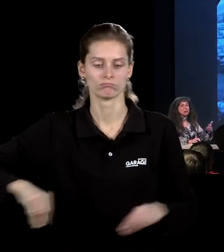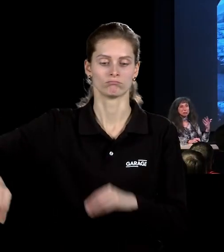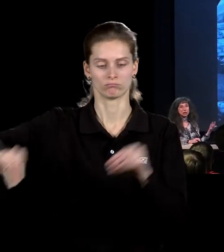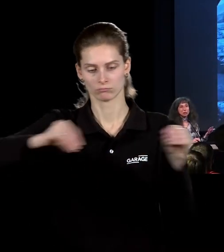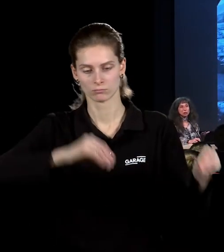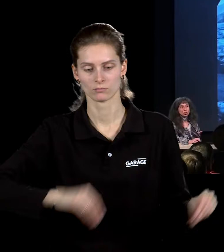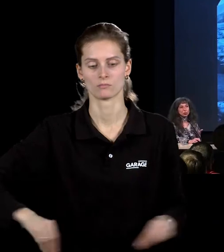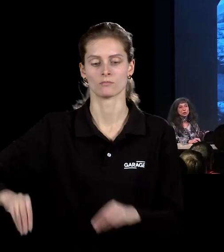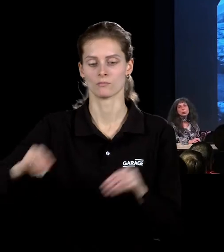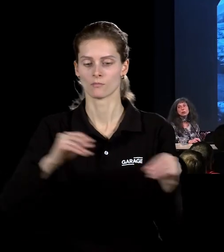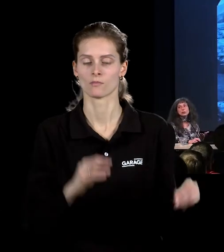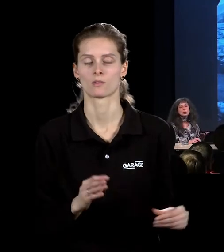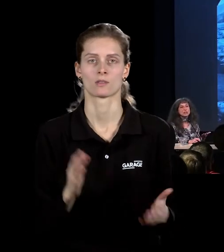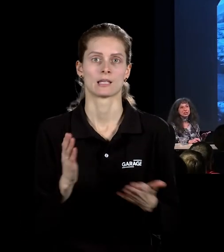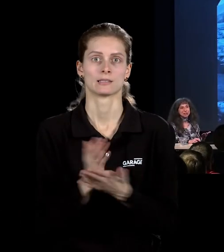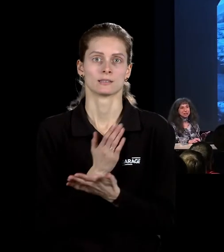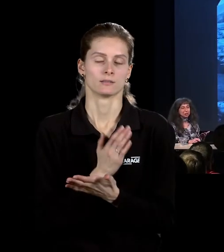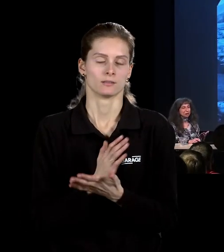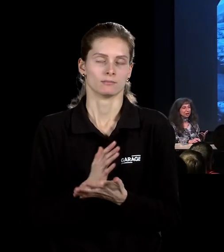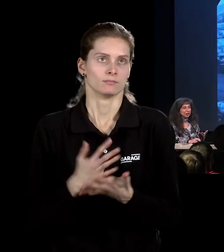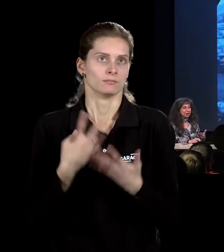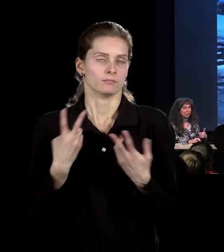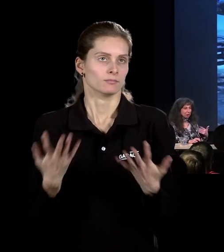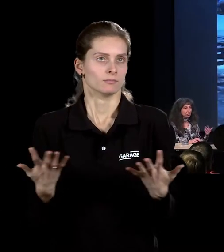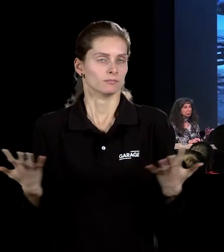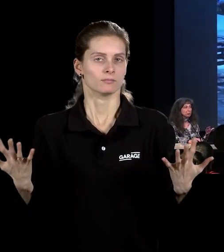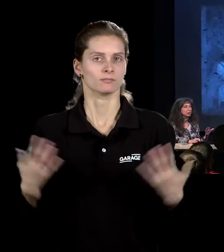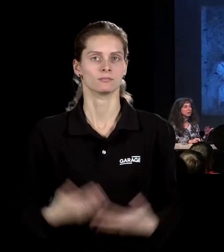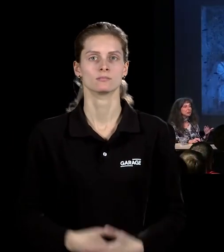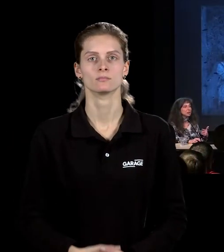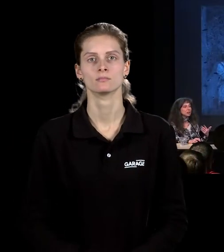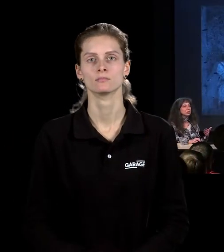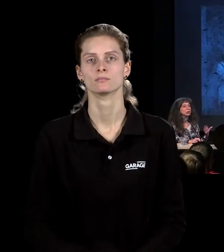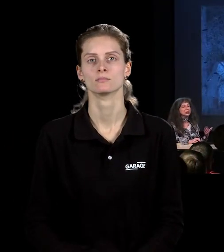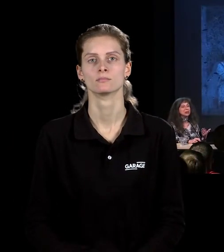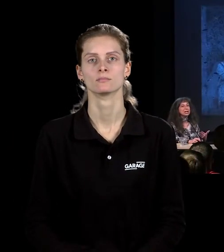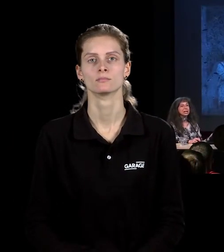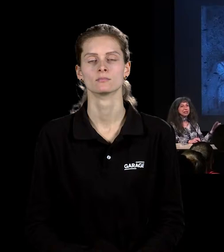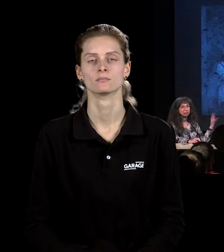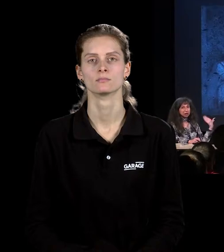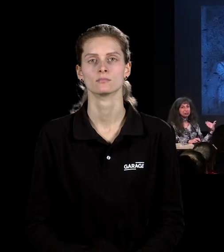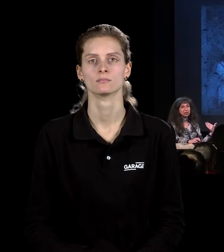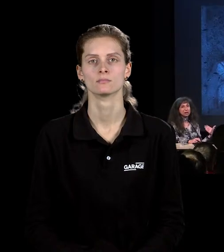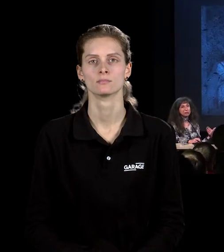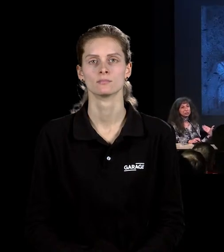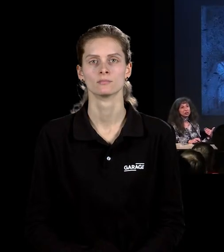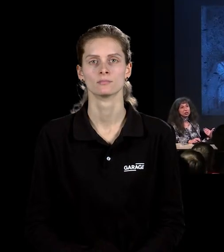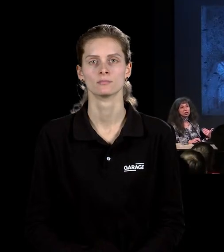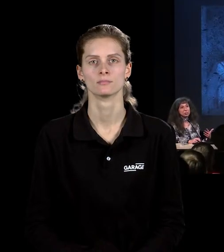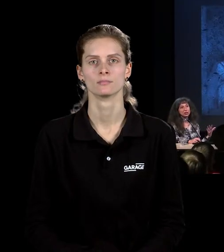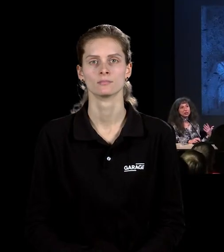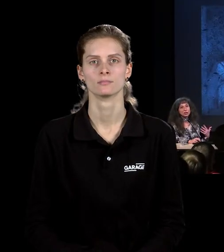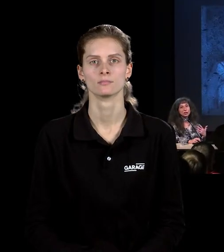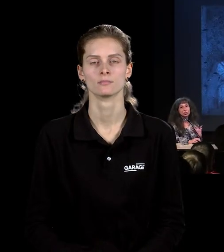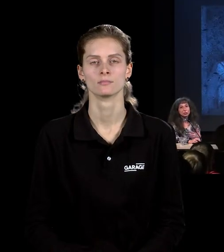рисунок, абсолютно эфемерный, казалось бы, почти на глазах у зрителей. И в этой